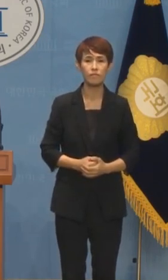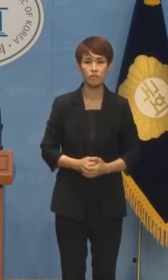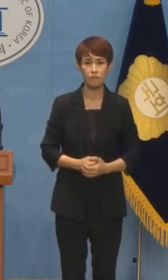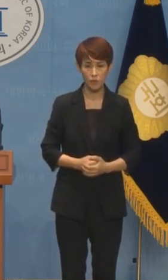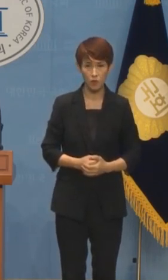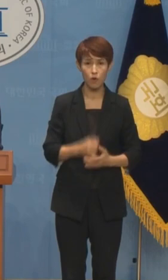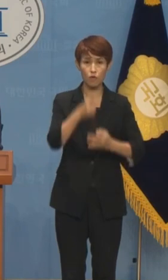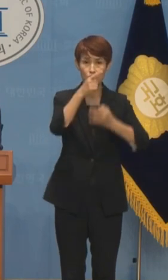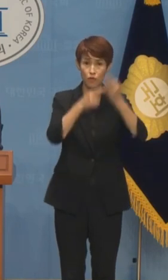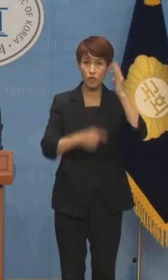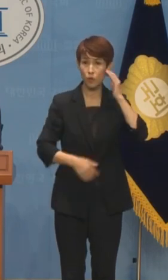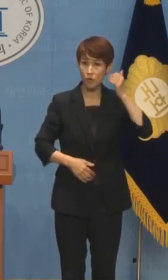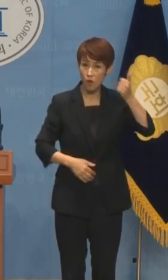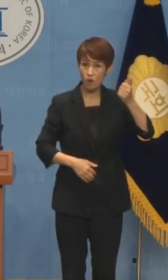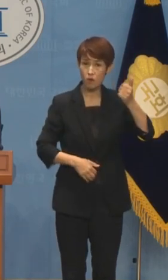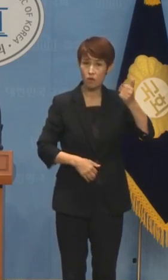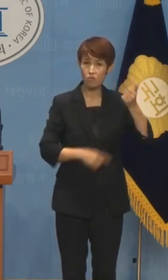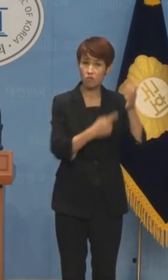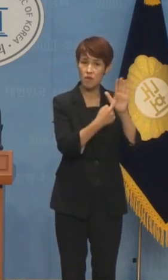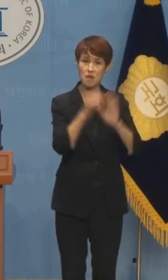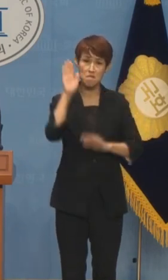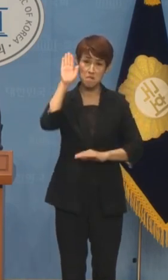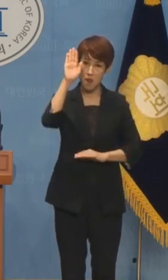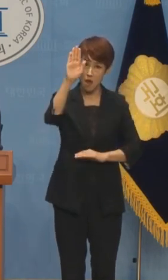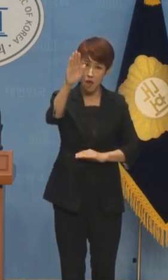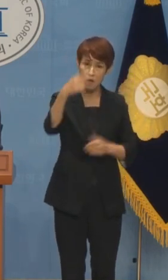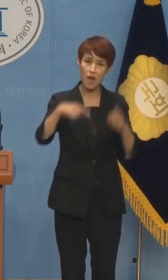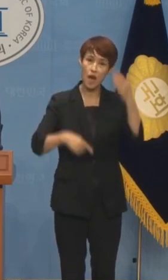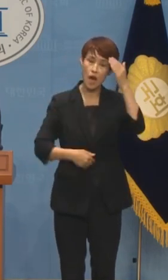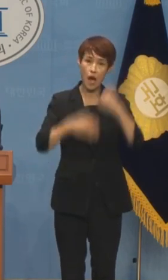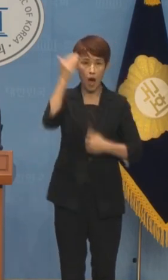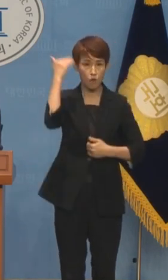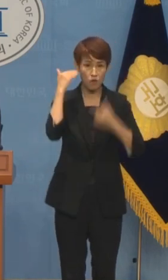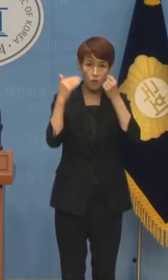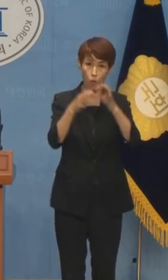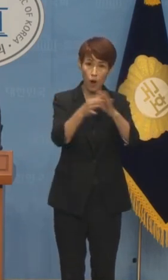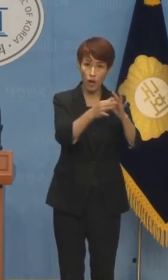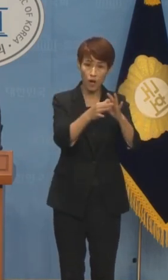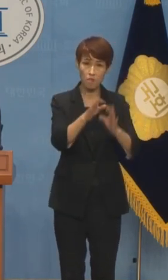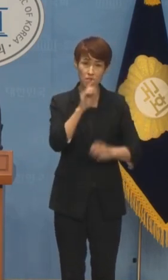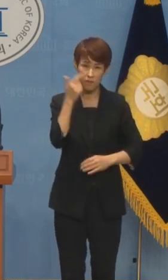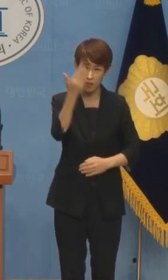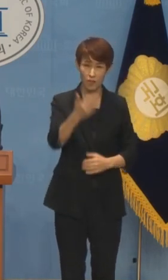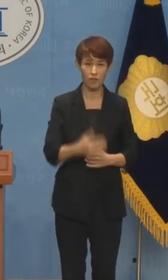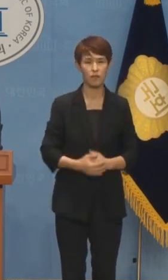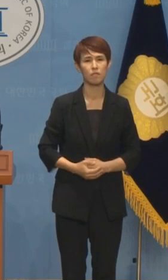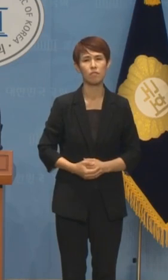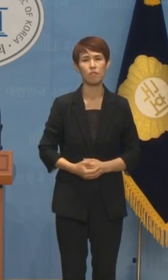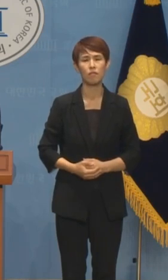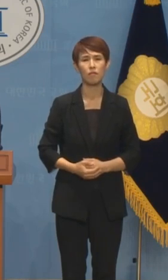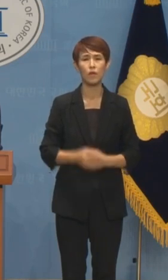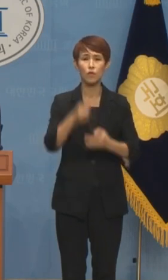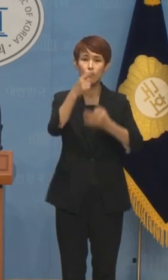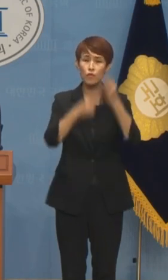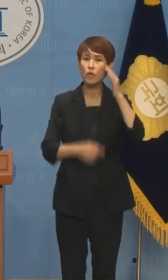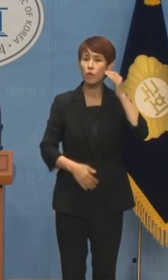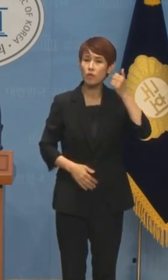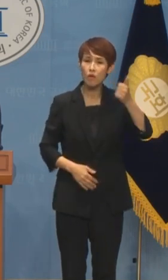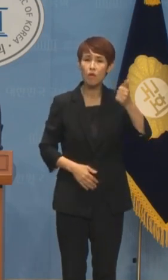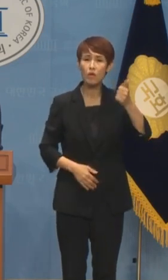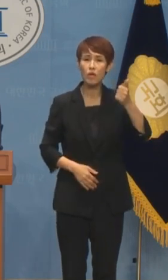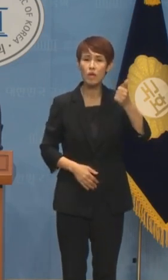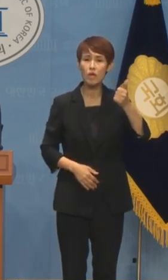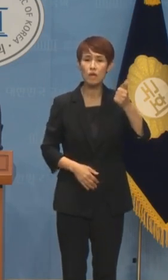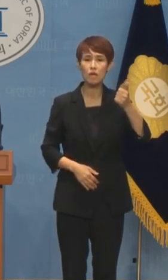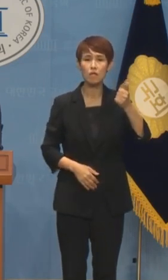이것이 윤석열 대통령이 말하던 미래지향적 한일 관계입니까? 왜 윤석열 대통령의 대일 굴욕